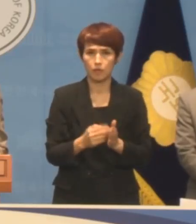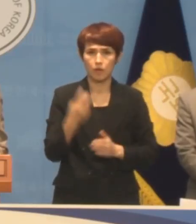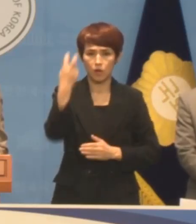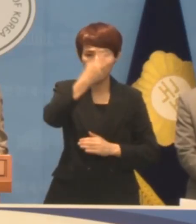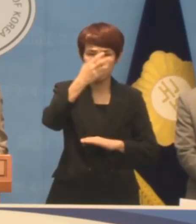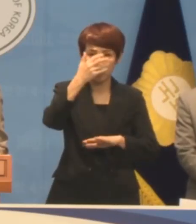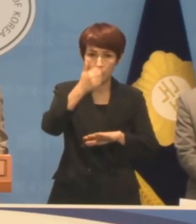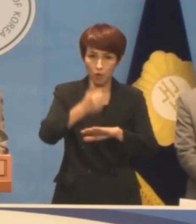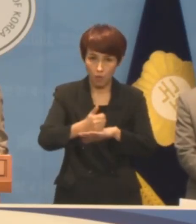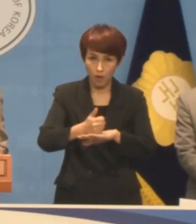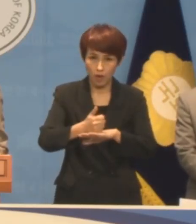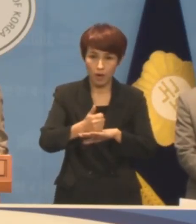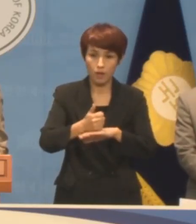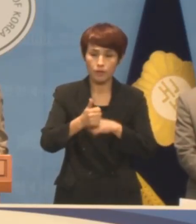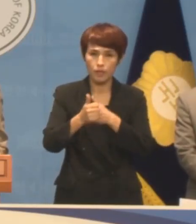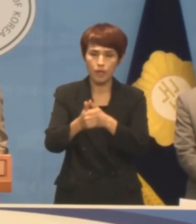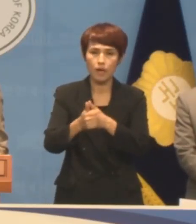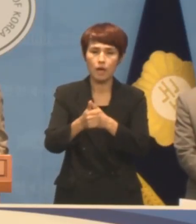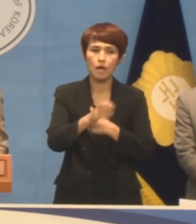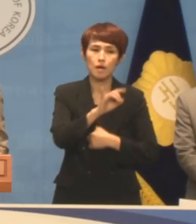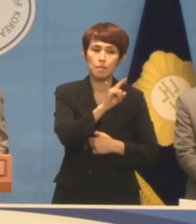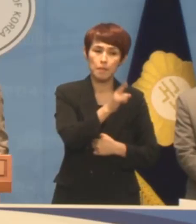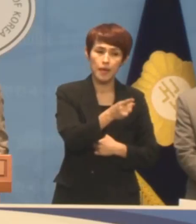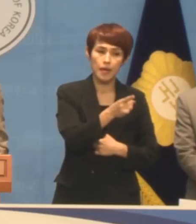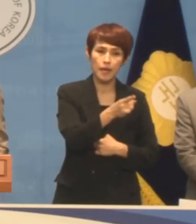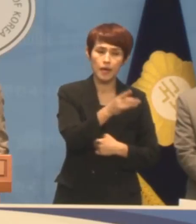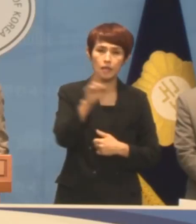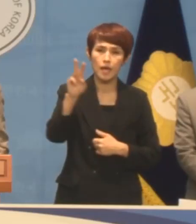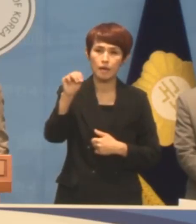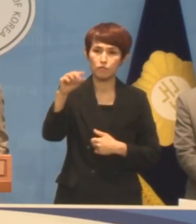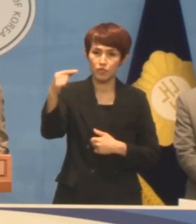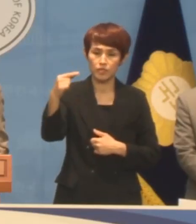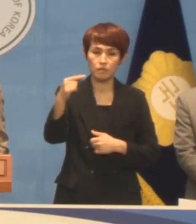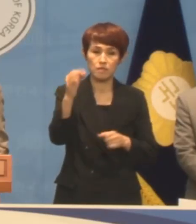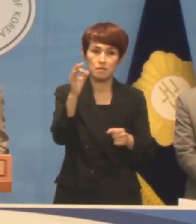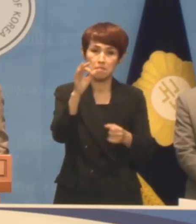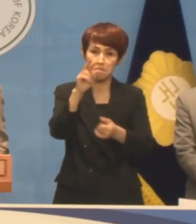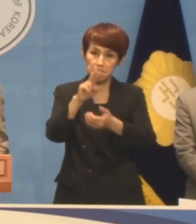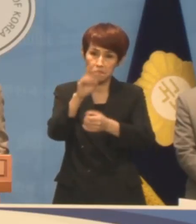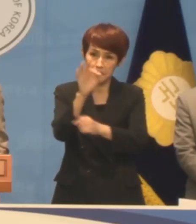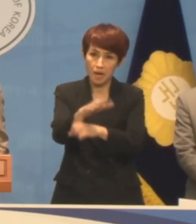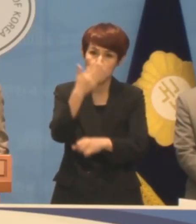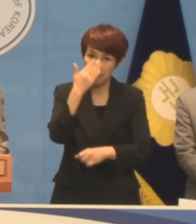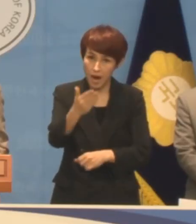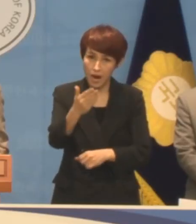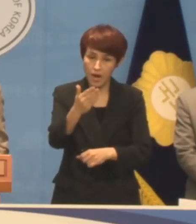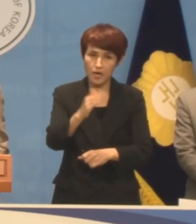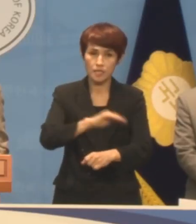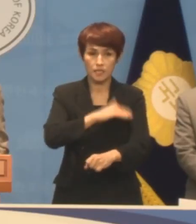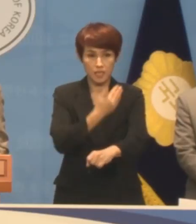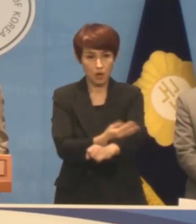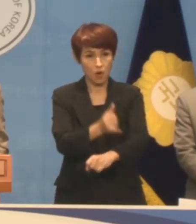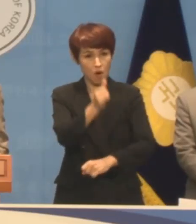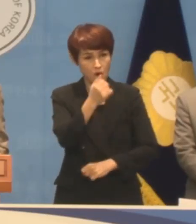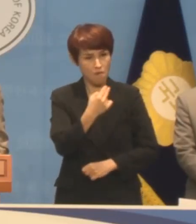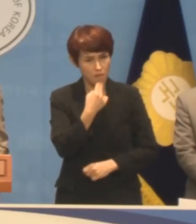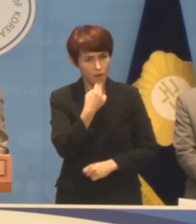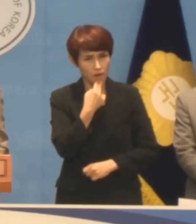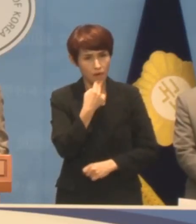결과에 따라서 메리츠 화재를 인수할 수 있는 자격 자체가